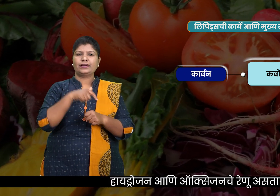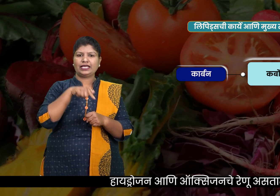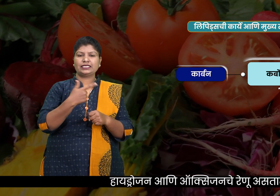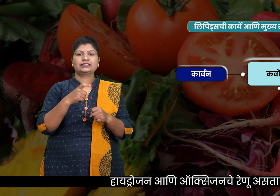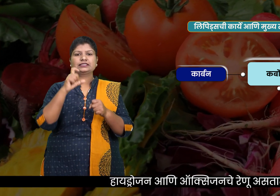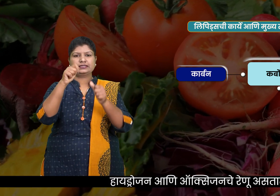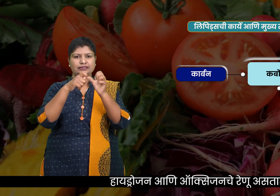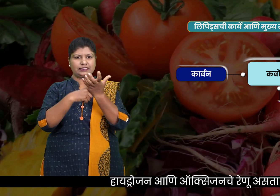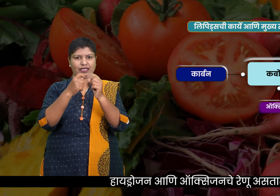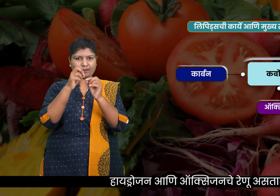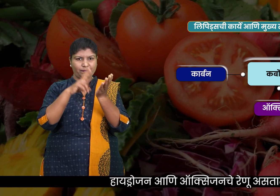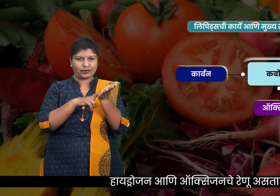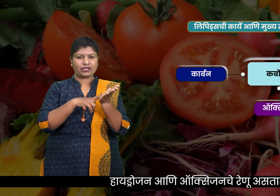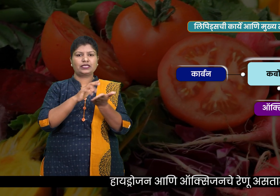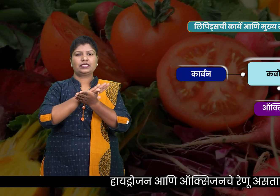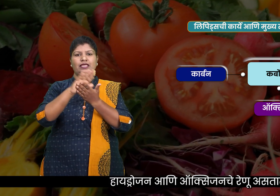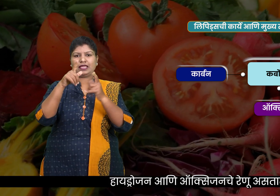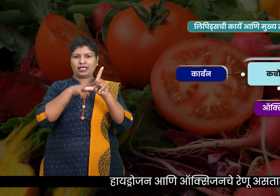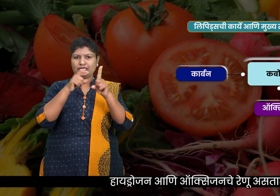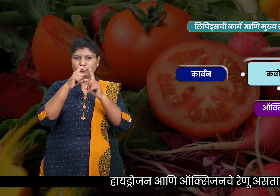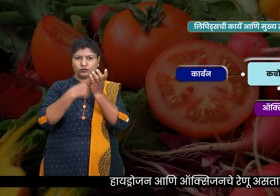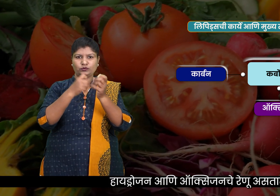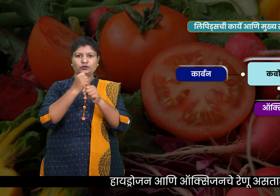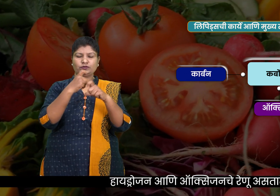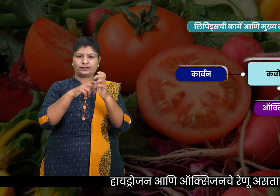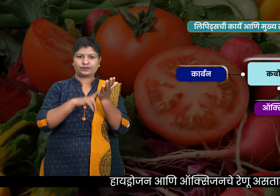हायड्रोजन आणि ऑक्सिजनचे रेणू असतात.